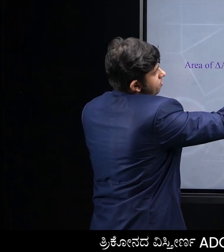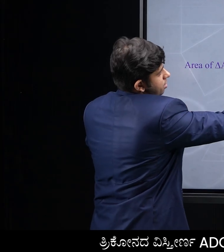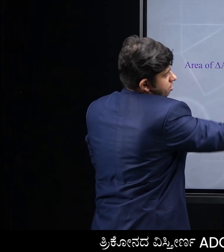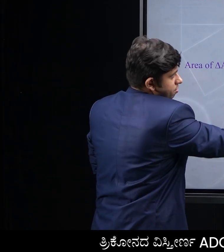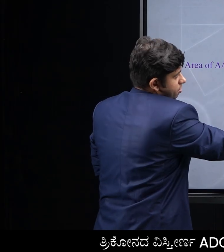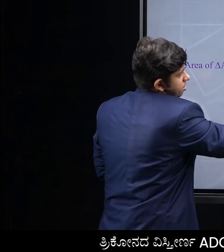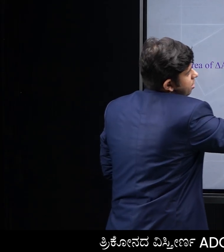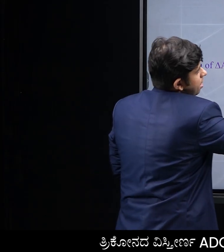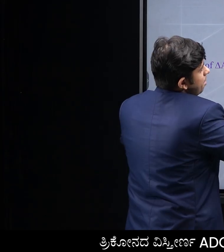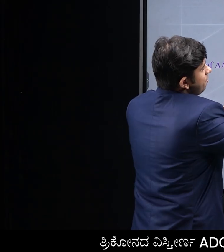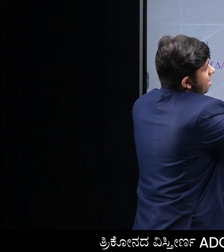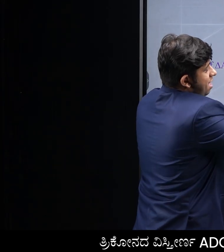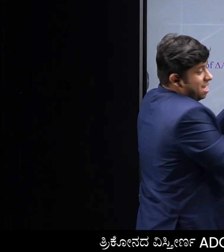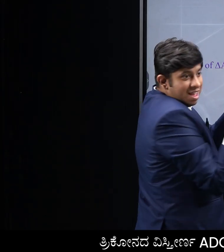28, 42 ಮೈನಸ್ 41.